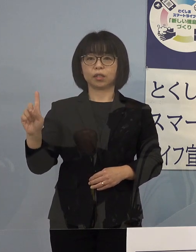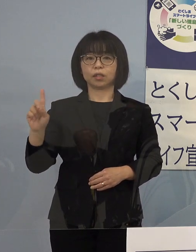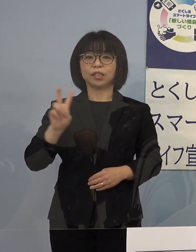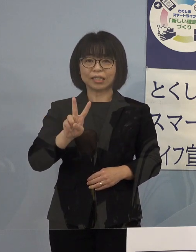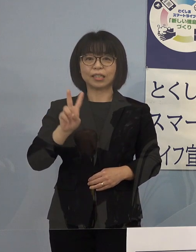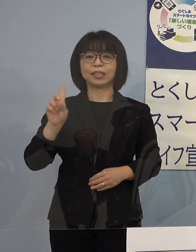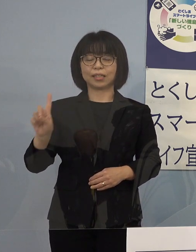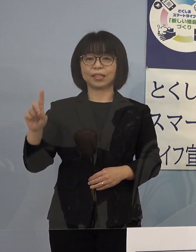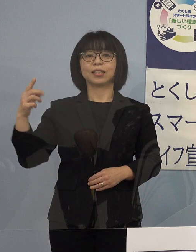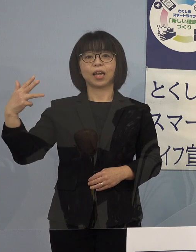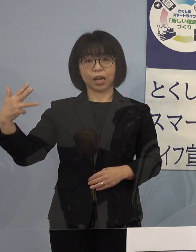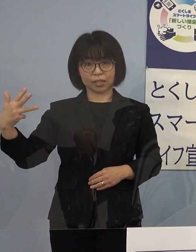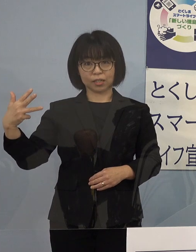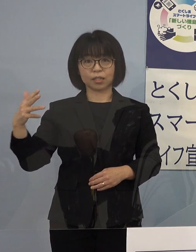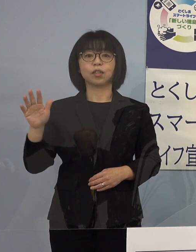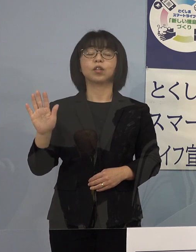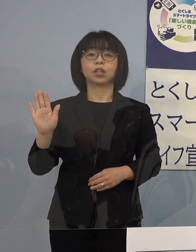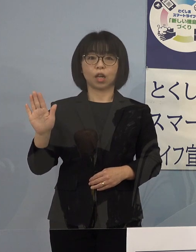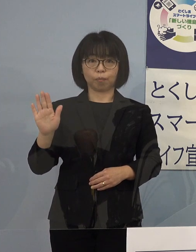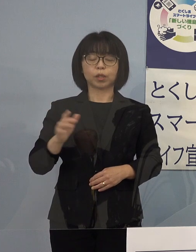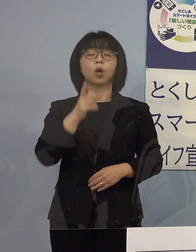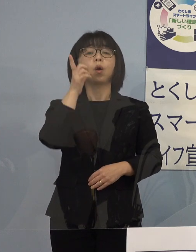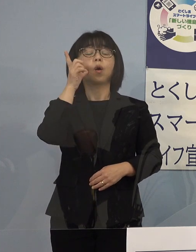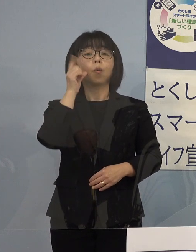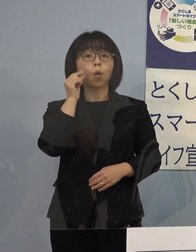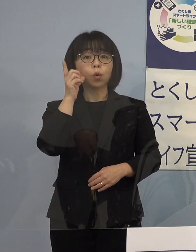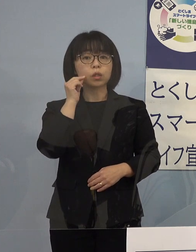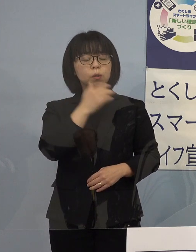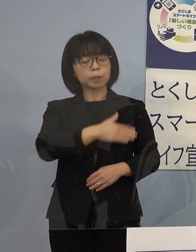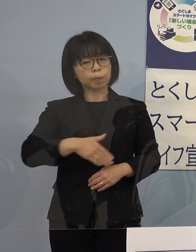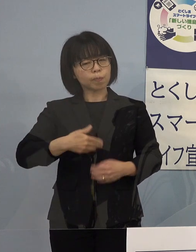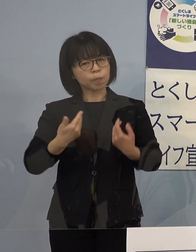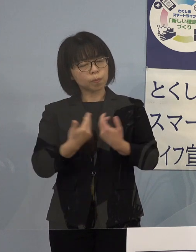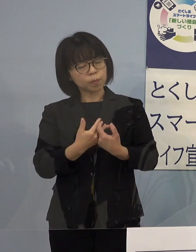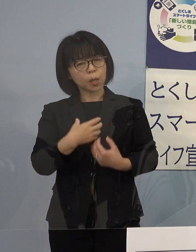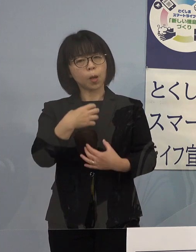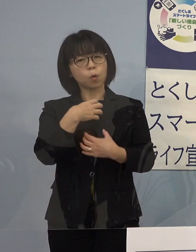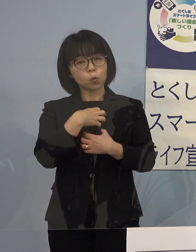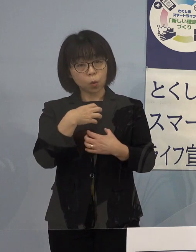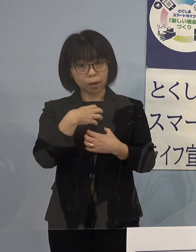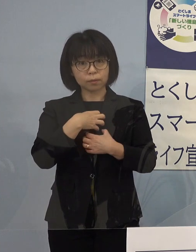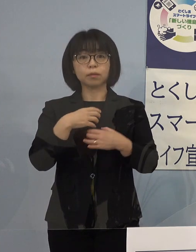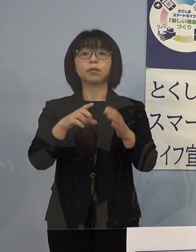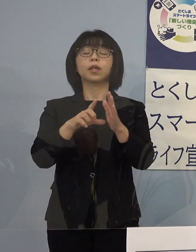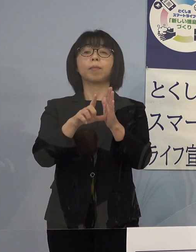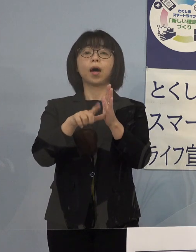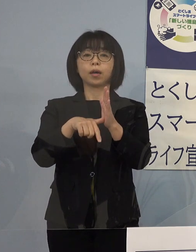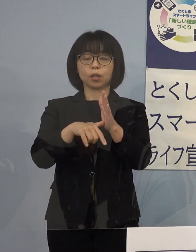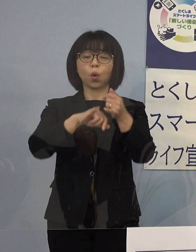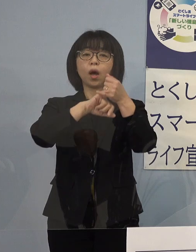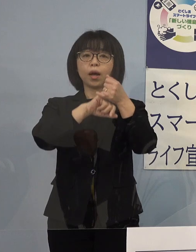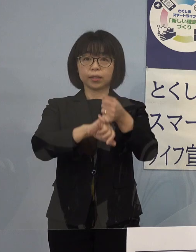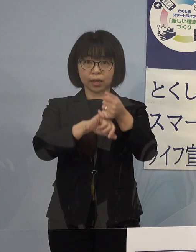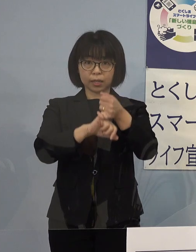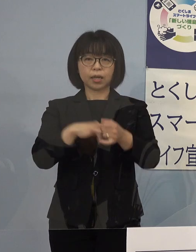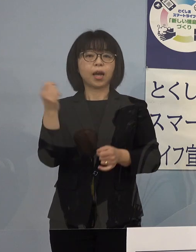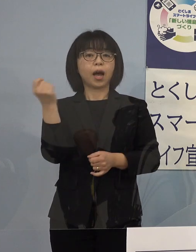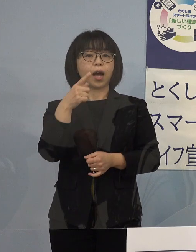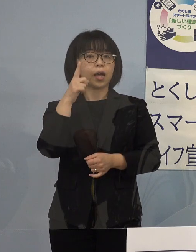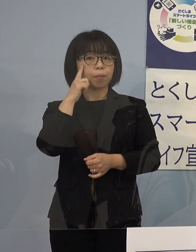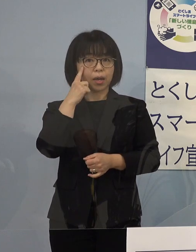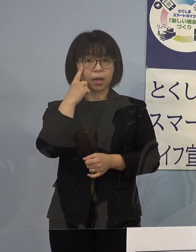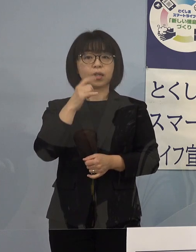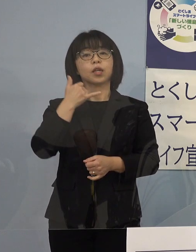0570-200-218 番となりますので、もし体調にご不安を感じられたときには、ぜひ早めにご